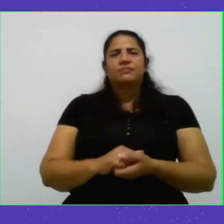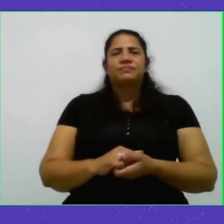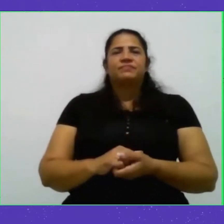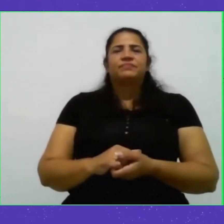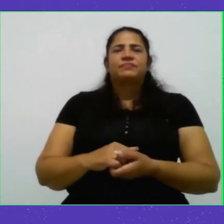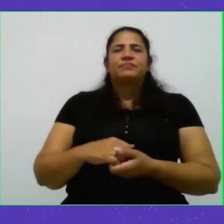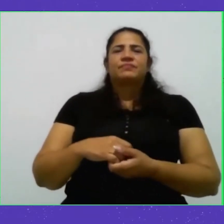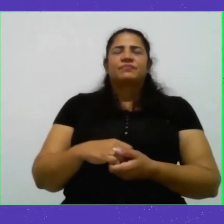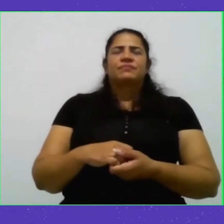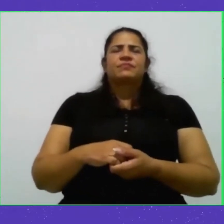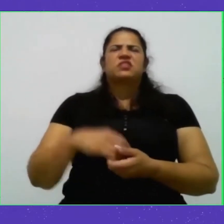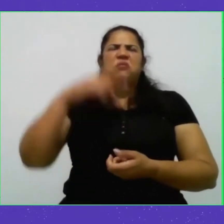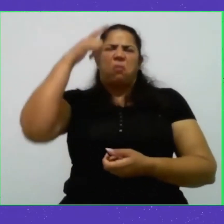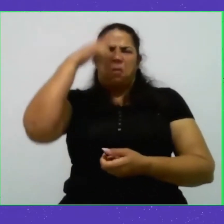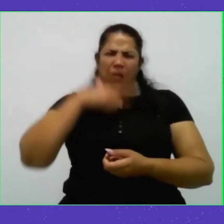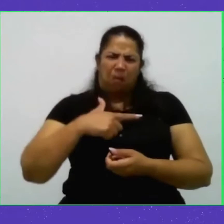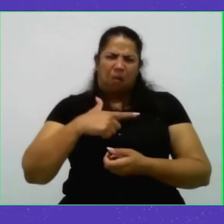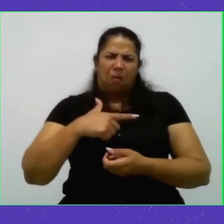vira um elefante.